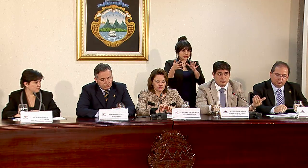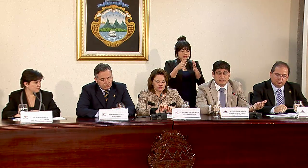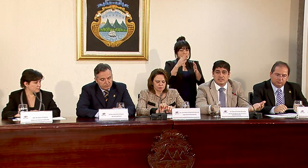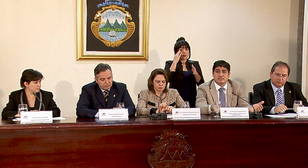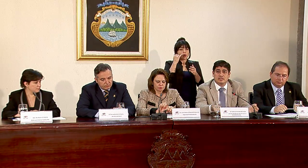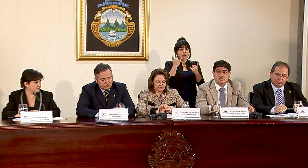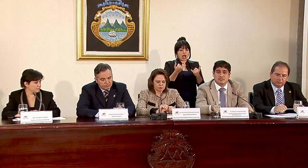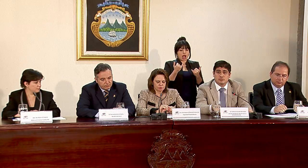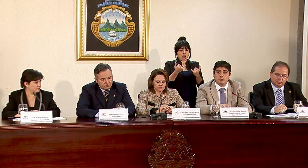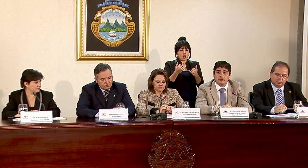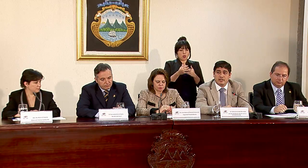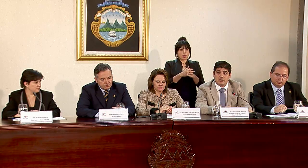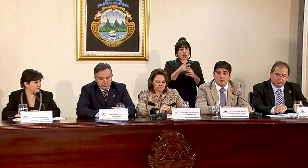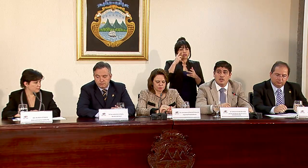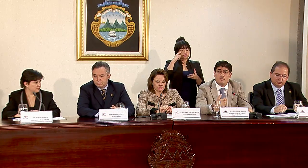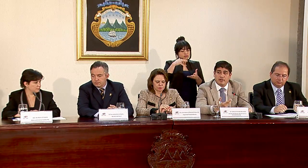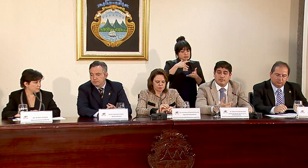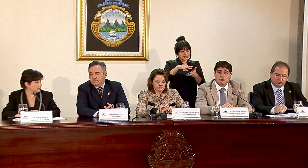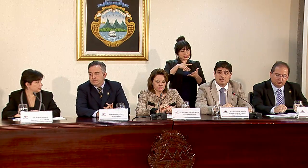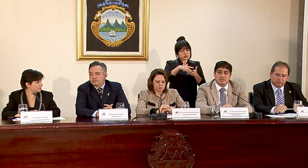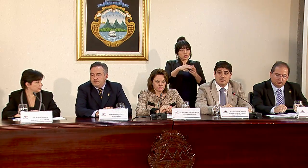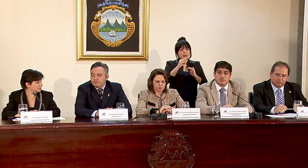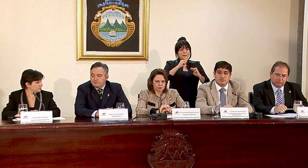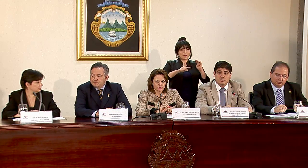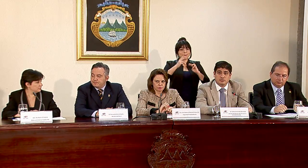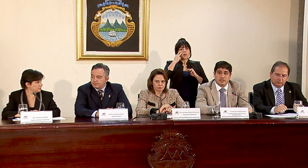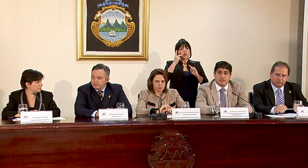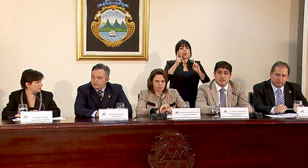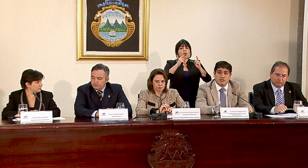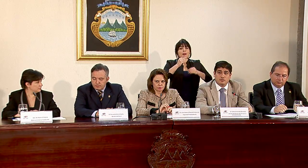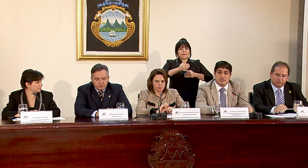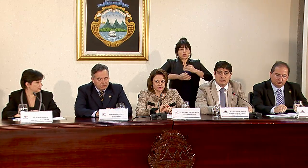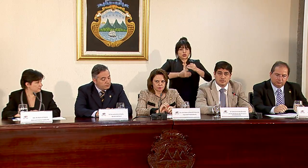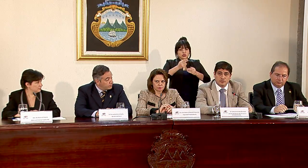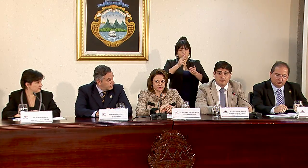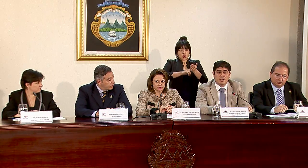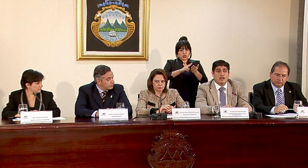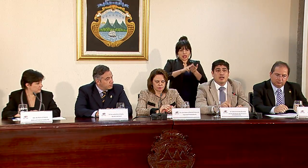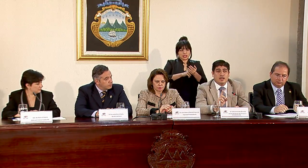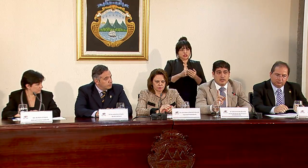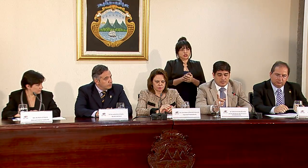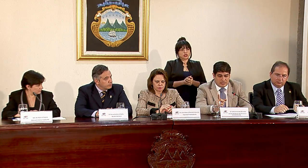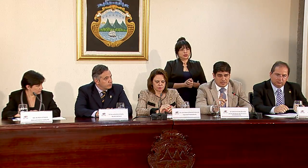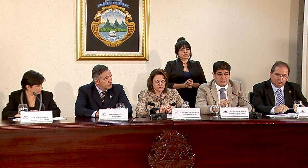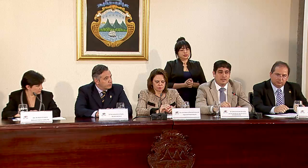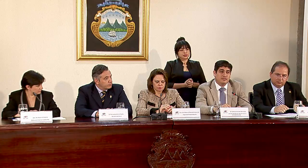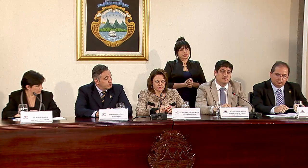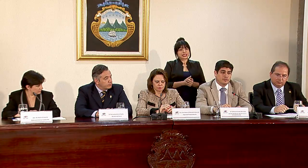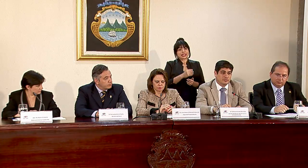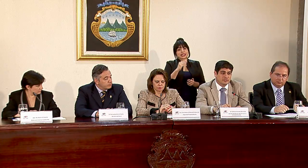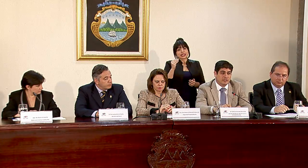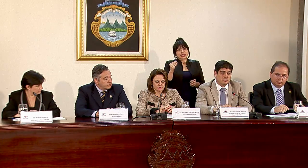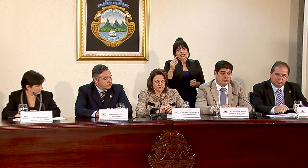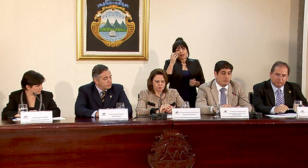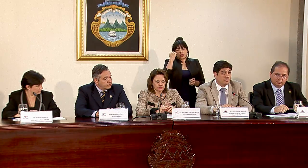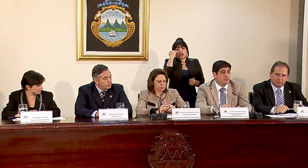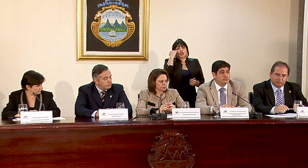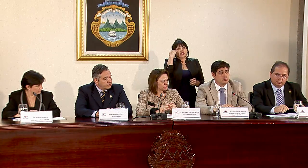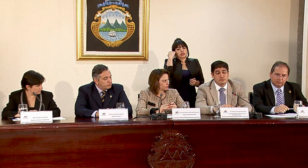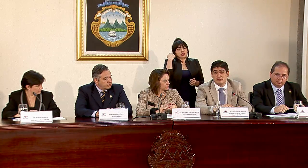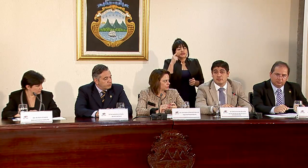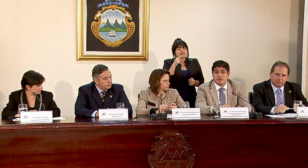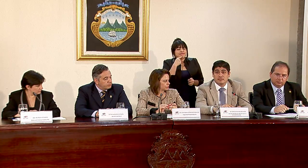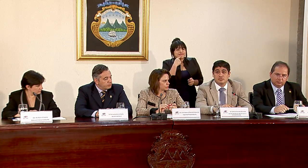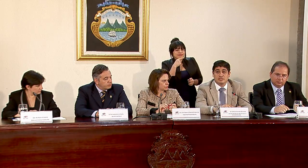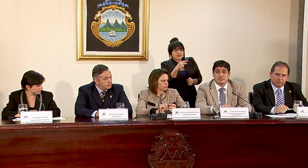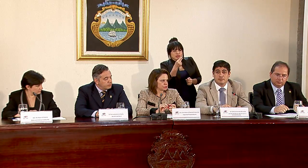porque ahora lo que está lanzando es el estudio de mercado para ver cuál será el proceso de contratación. Y, porque yo sé que alguno dirá, bueno, pero